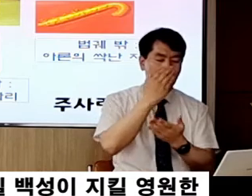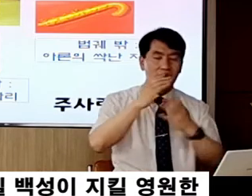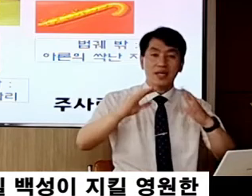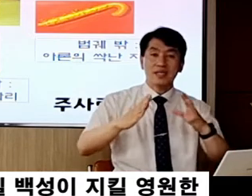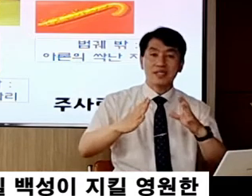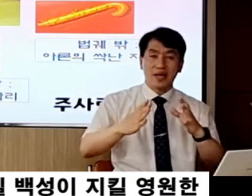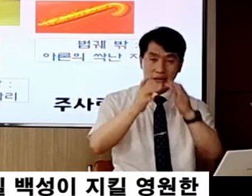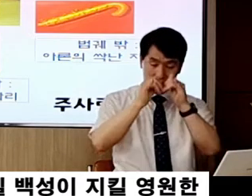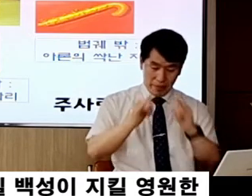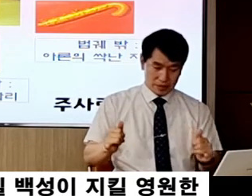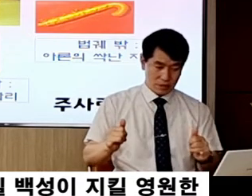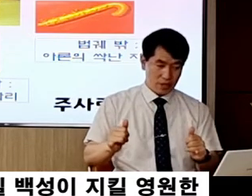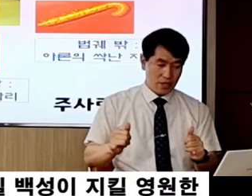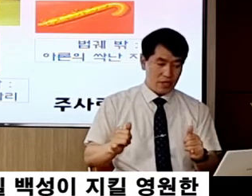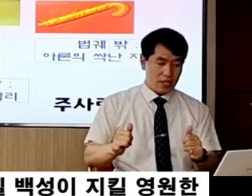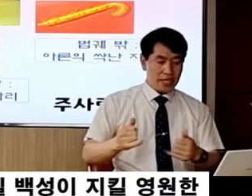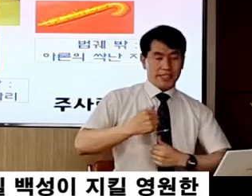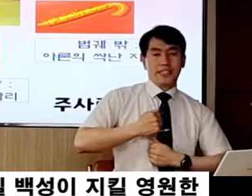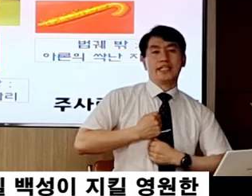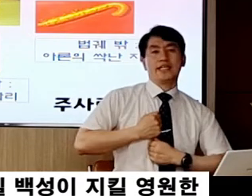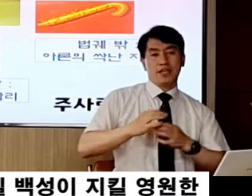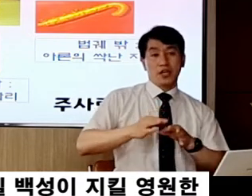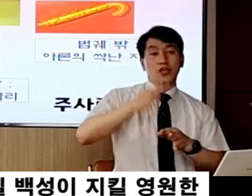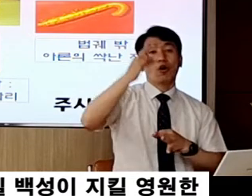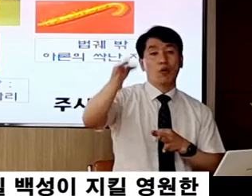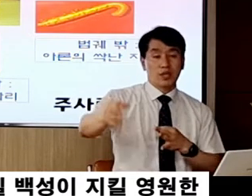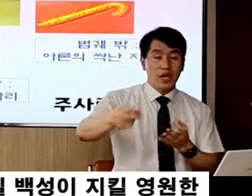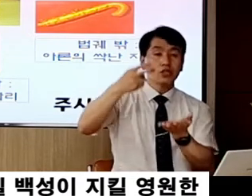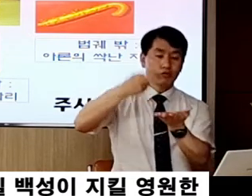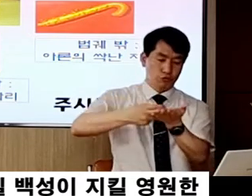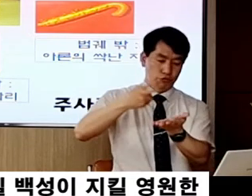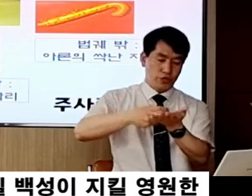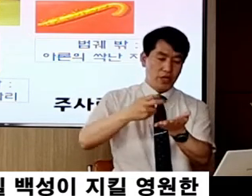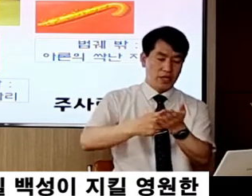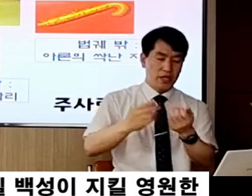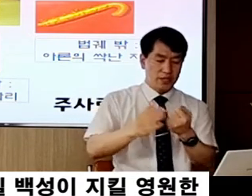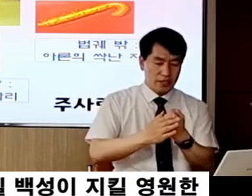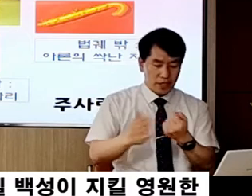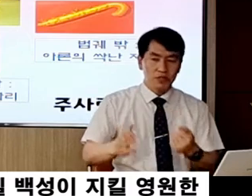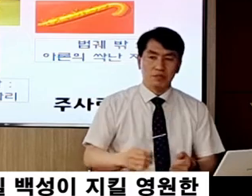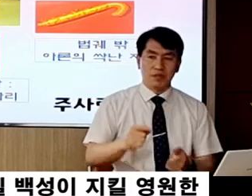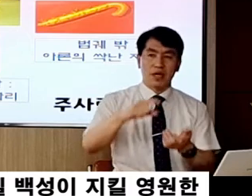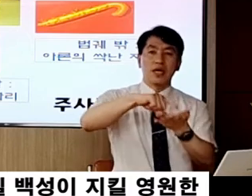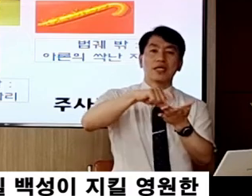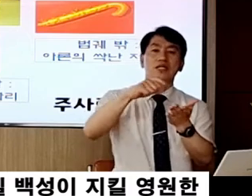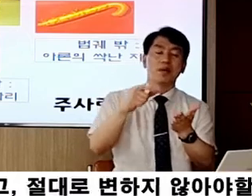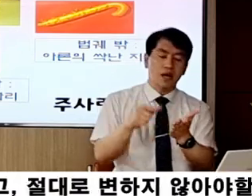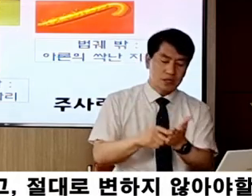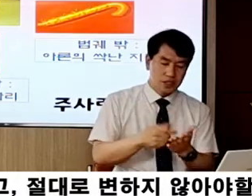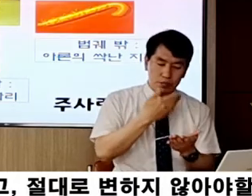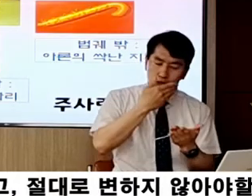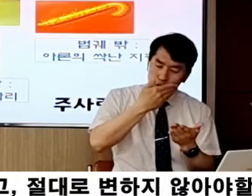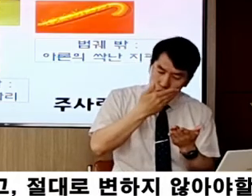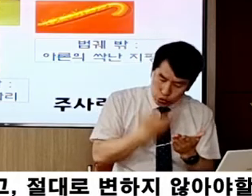하나님과 이스라엘 백성이 지킬 영원한 규례이기 때문입니다. 그만큼